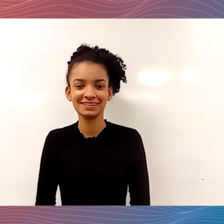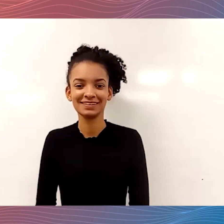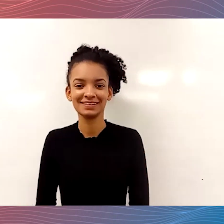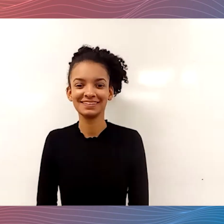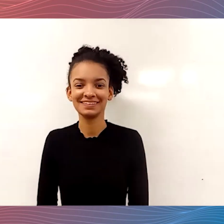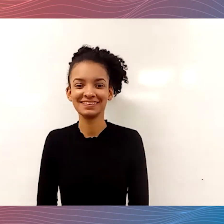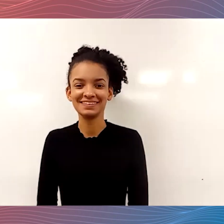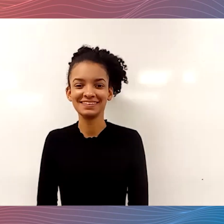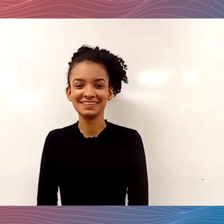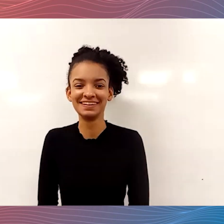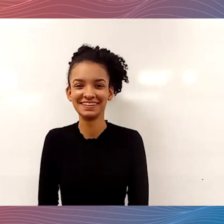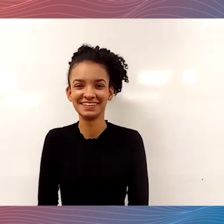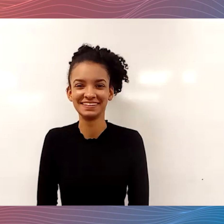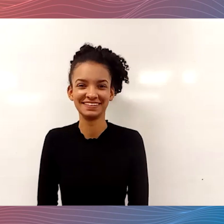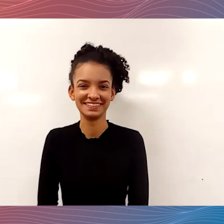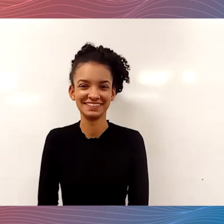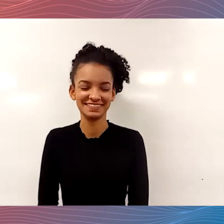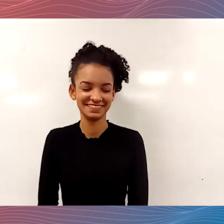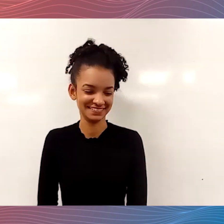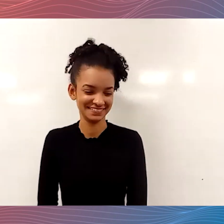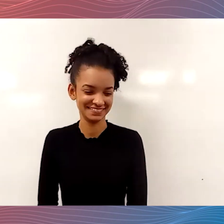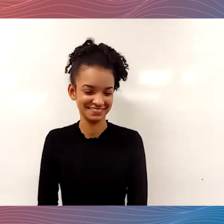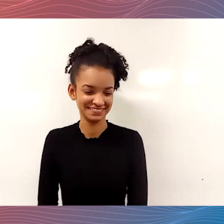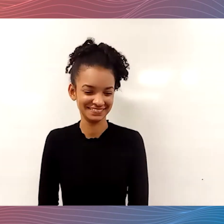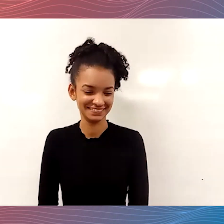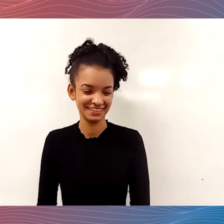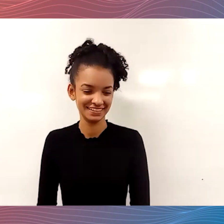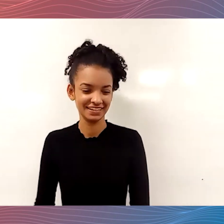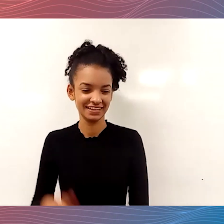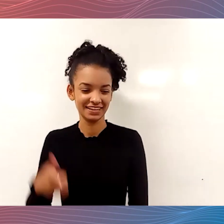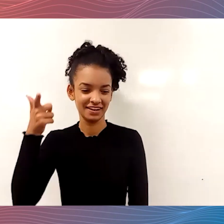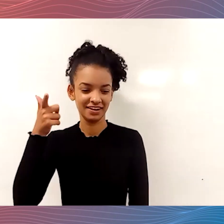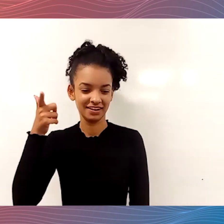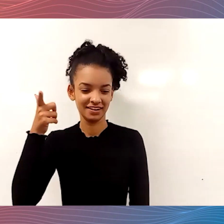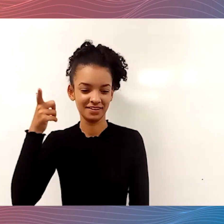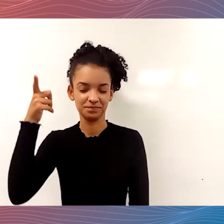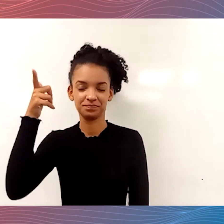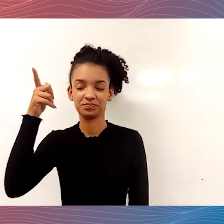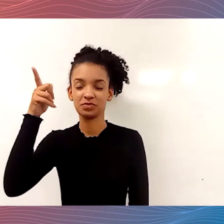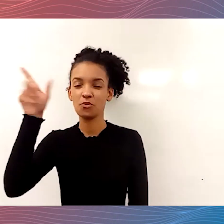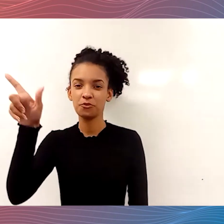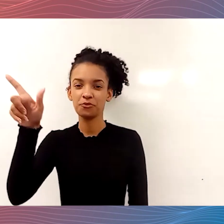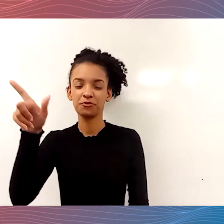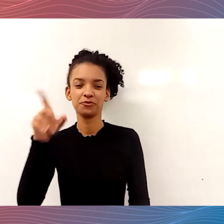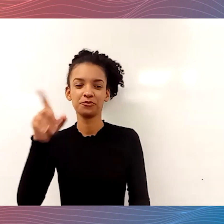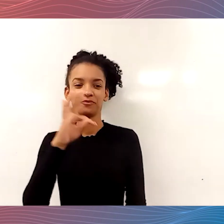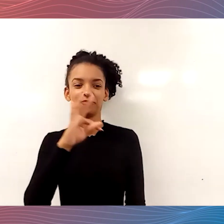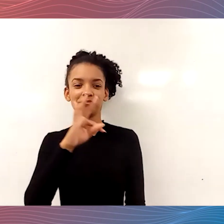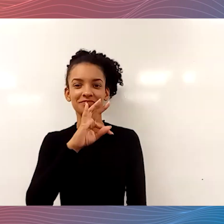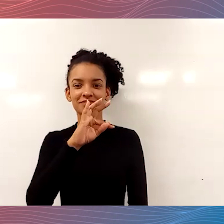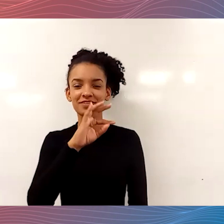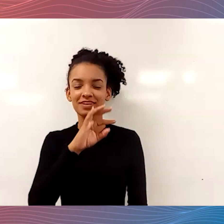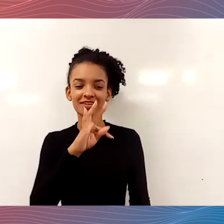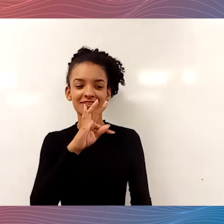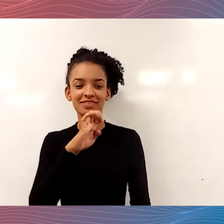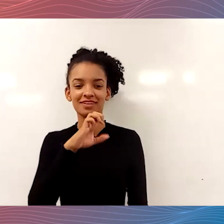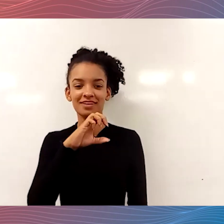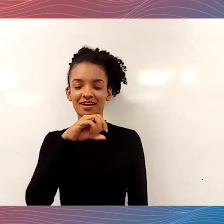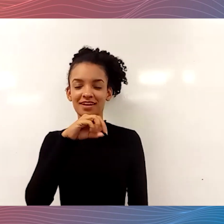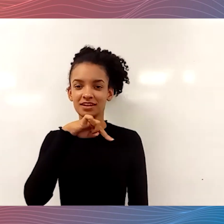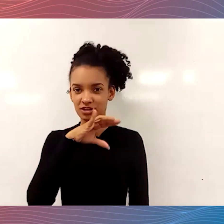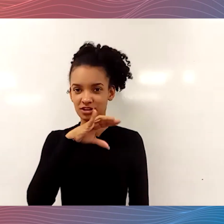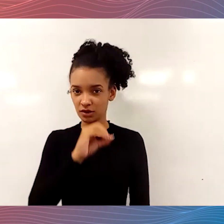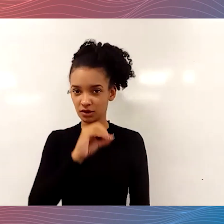Michael Jordan, né? Aí, irmãos, esse time começou a perder a vulnerabilidade